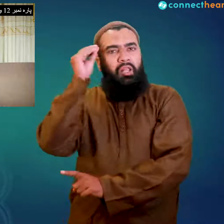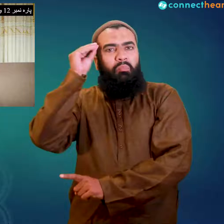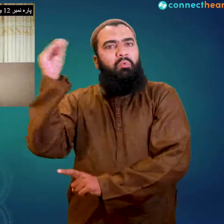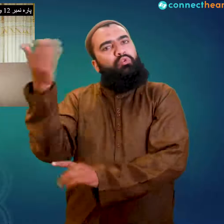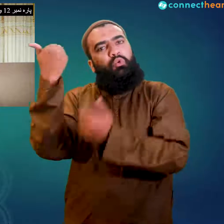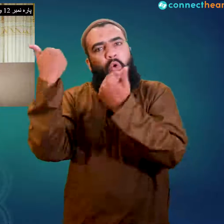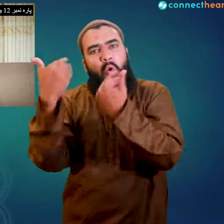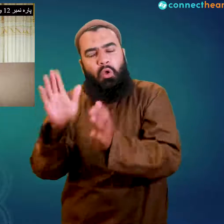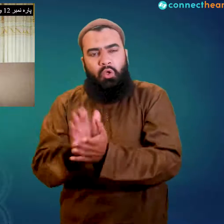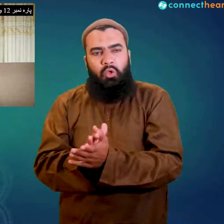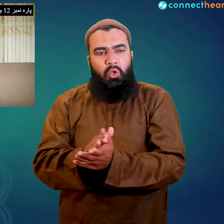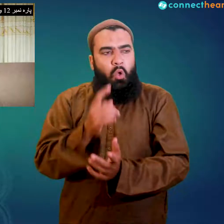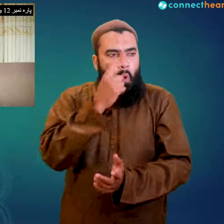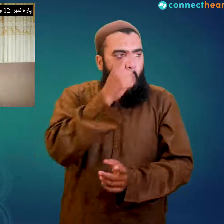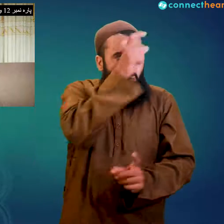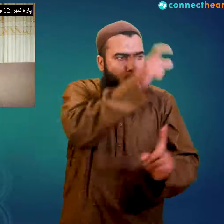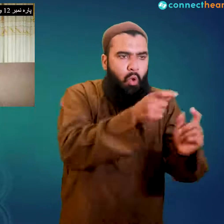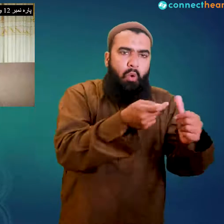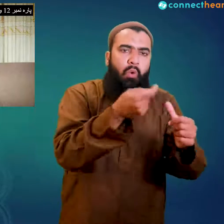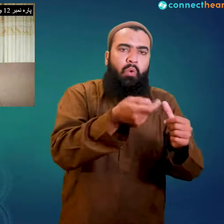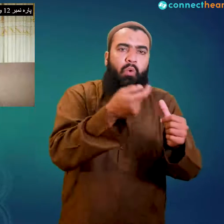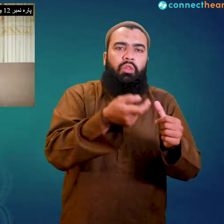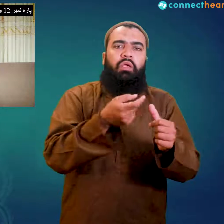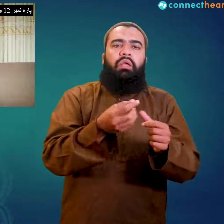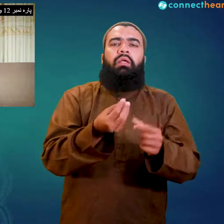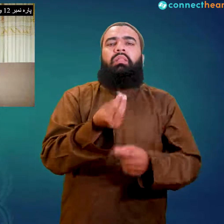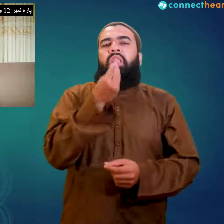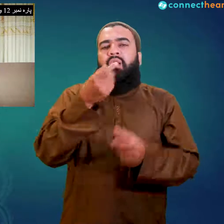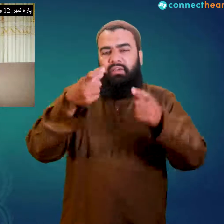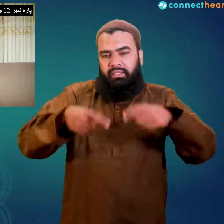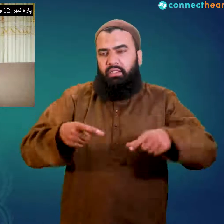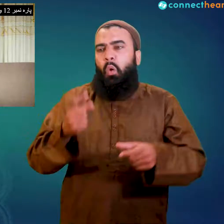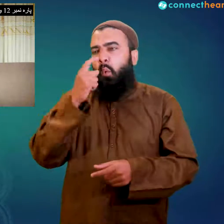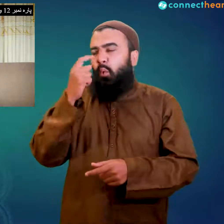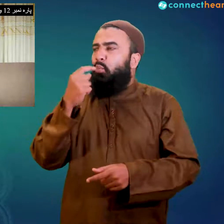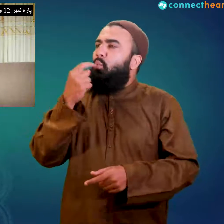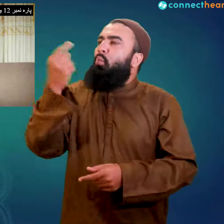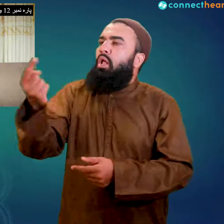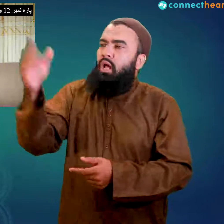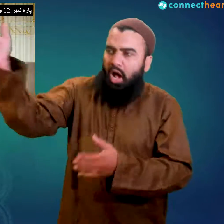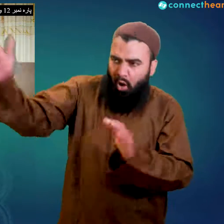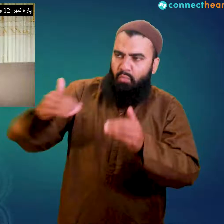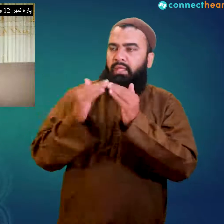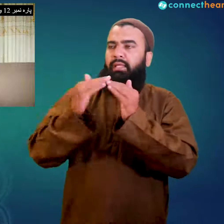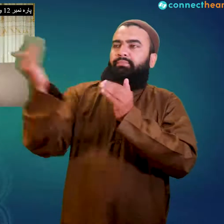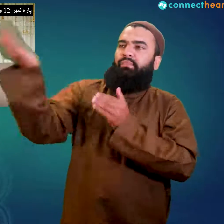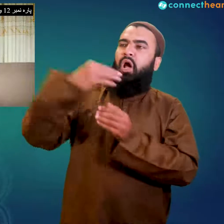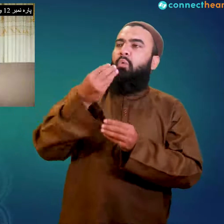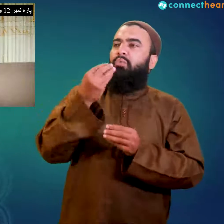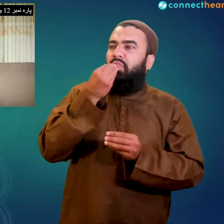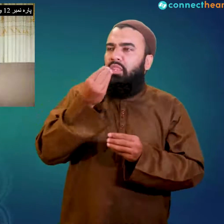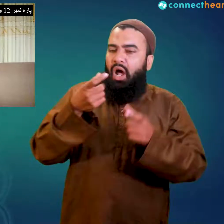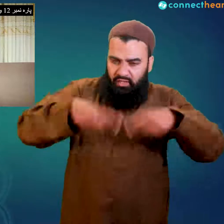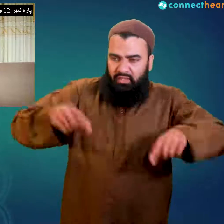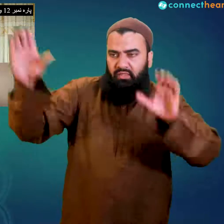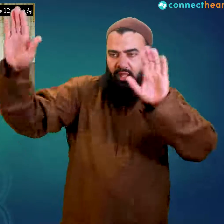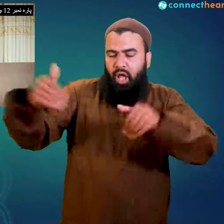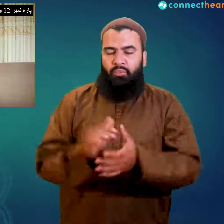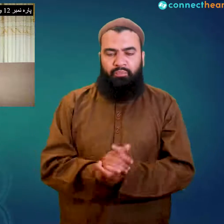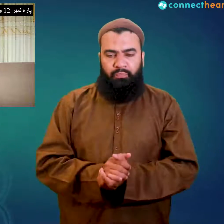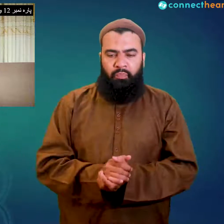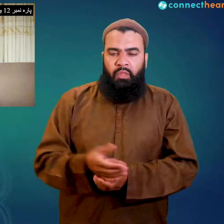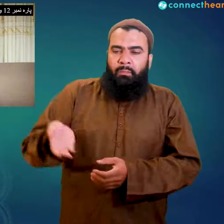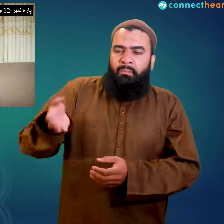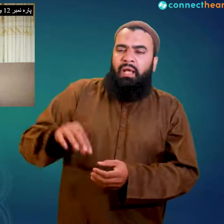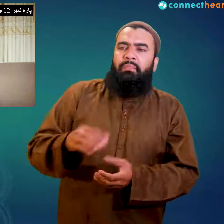السلام کے حسن سے اتنی متاثر ہوئی کہ بجائے پھل کاٹنے کے انہوں نے اپنے ہاتھ اور انگلیاں کاٹ لیں۔ تو اس میں کہا